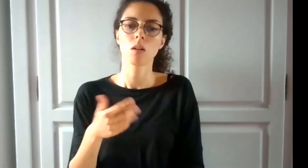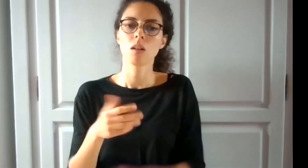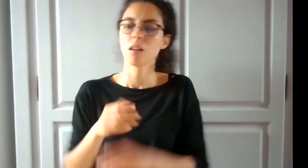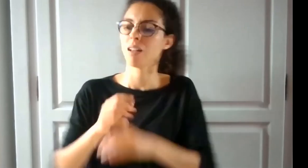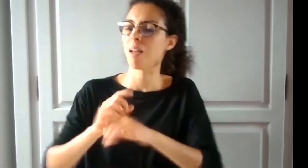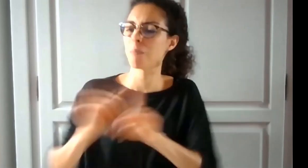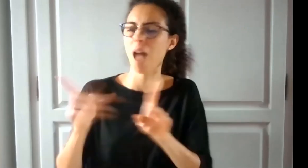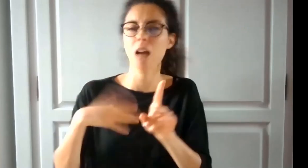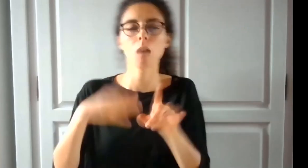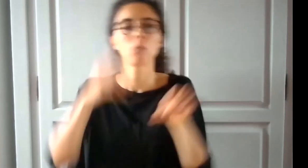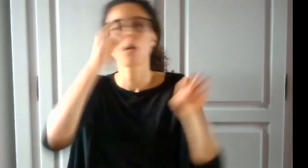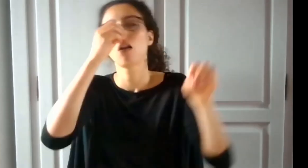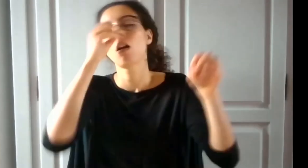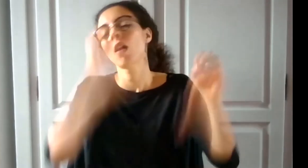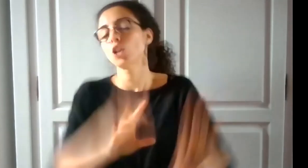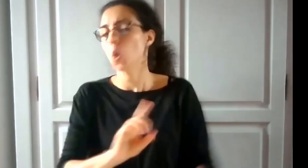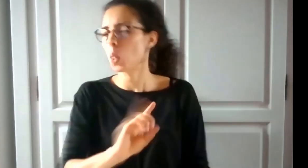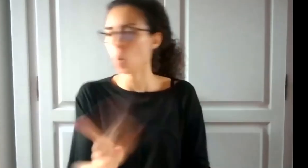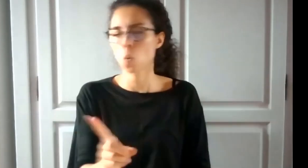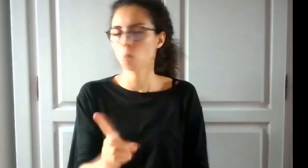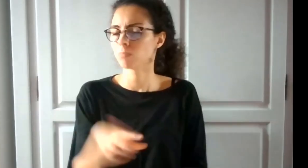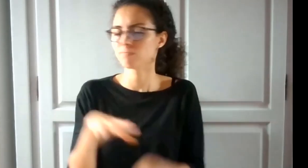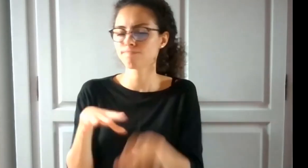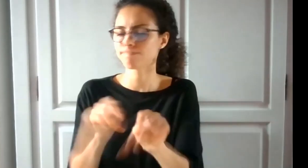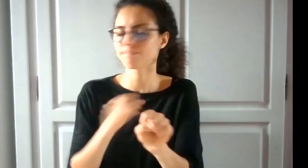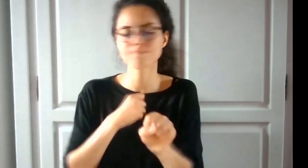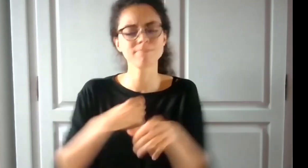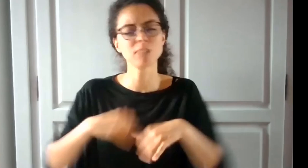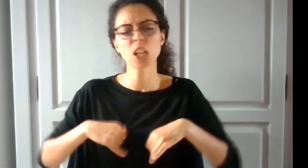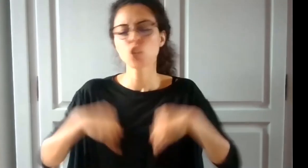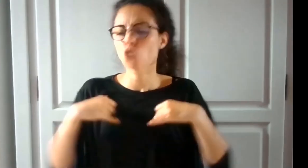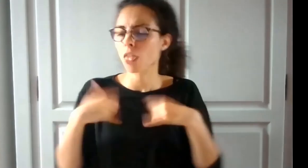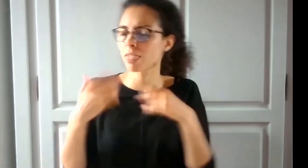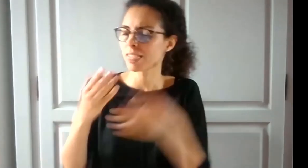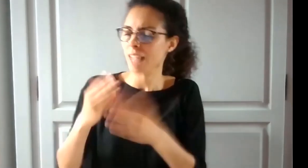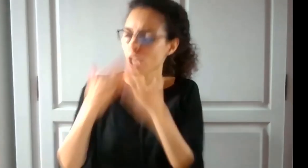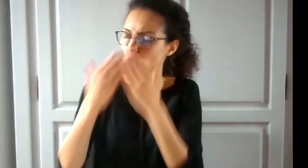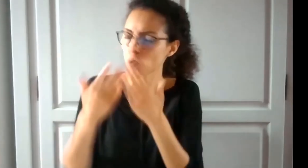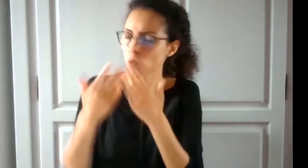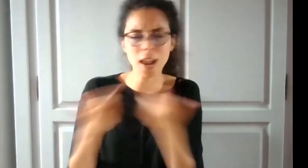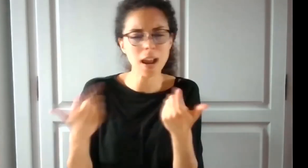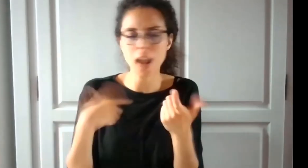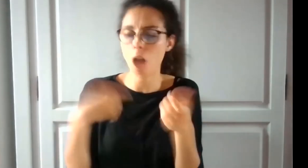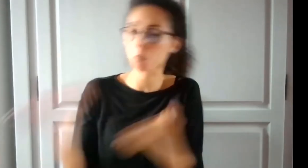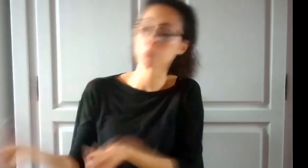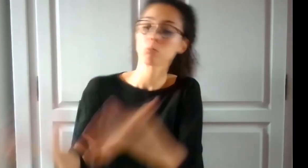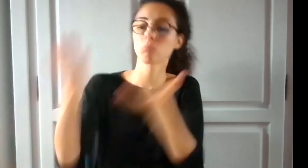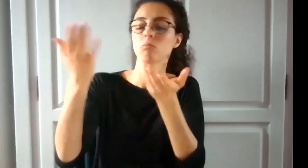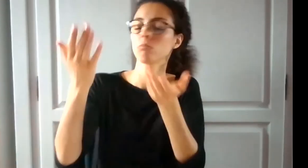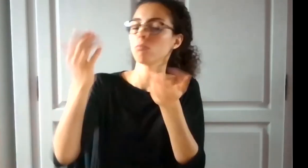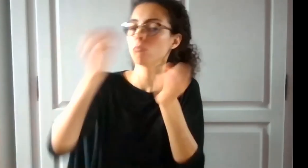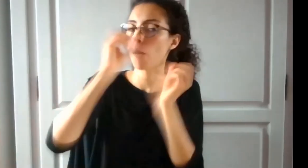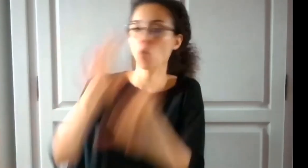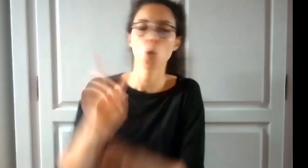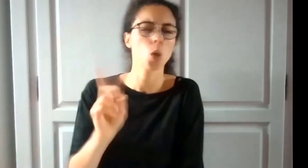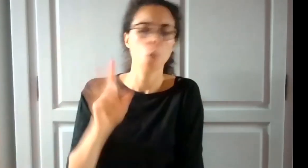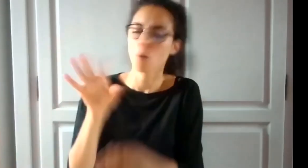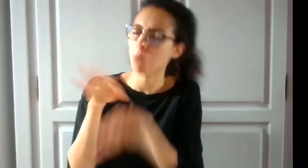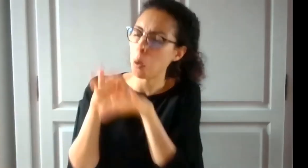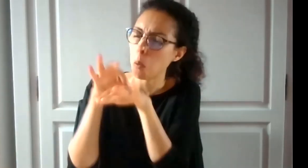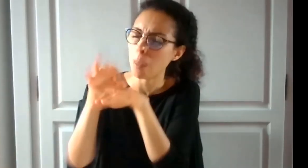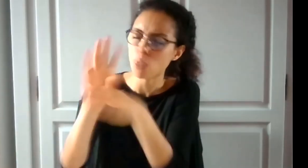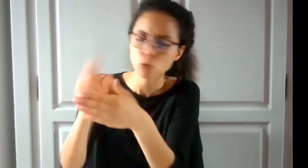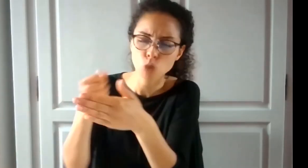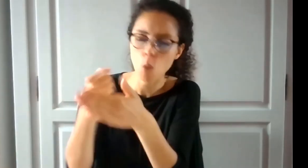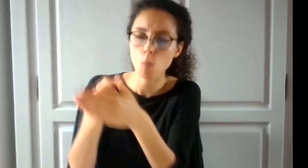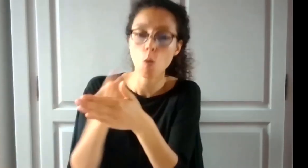ne pas lâcher les plus jeunes, ne pas les planter dans le décor, et vraiment les accompagner jusqu'au bout pour